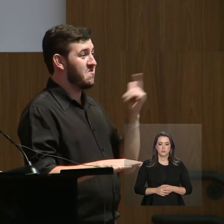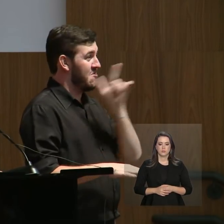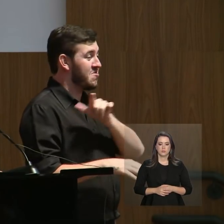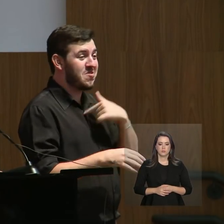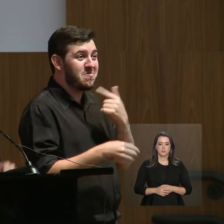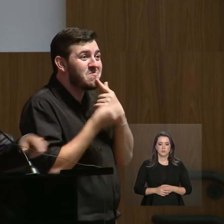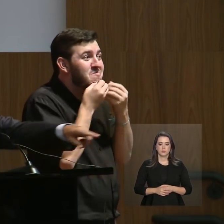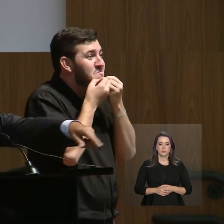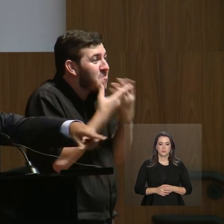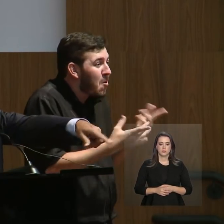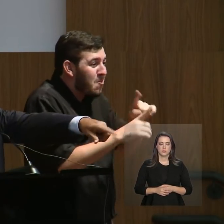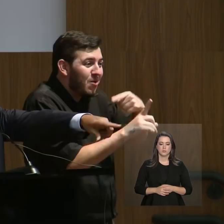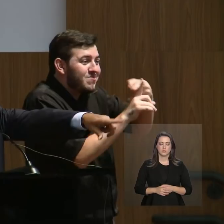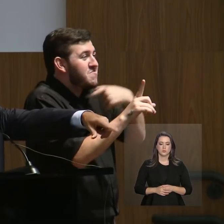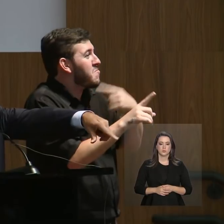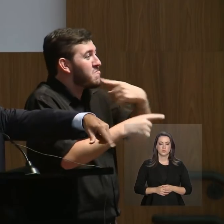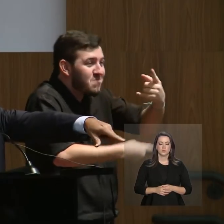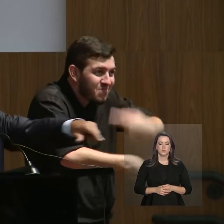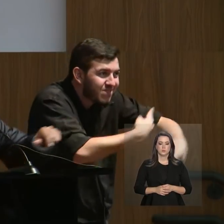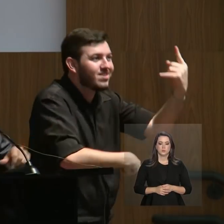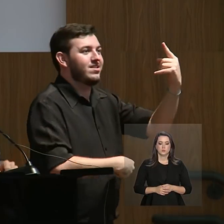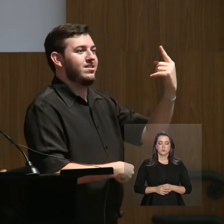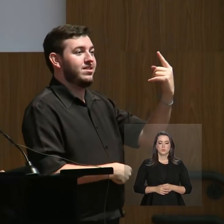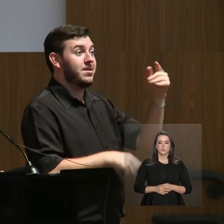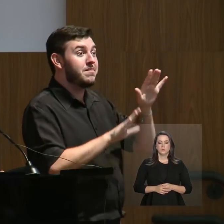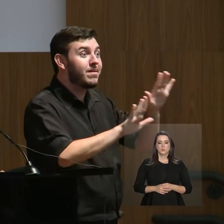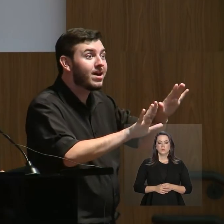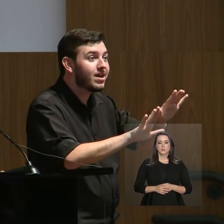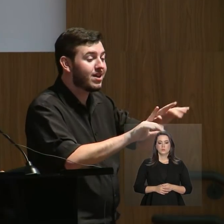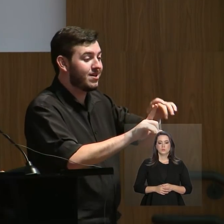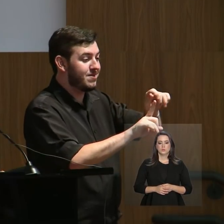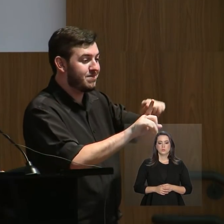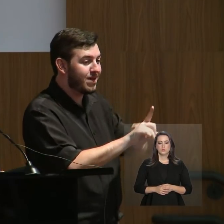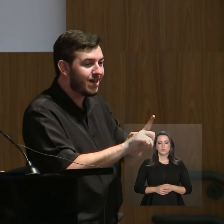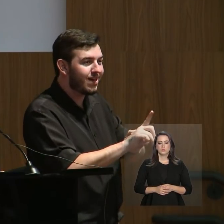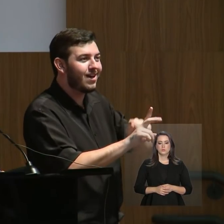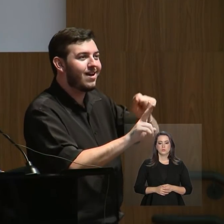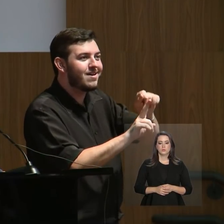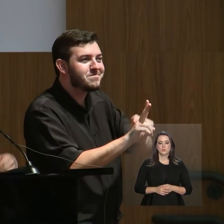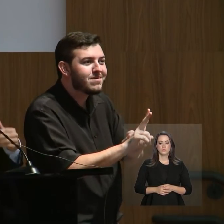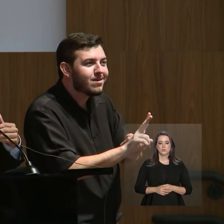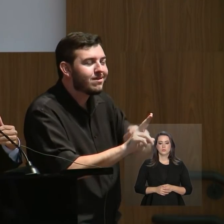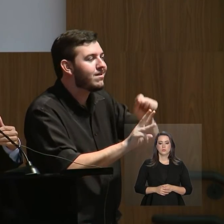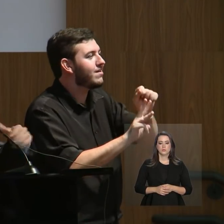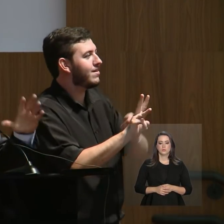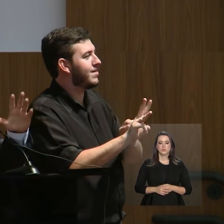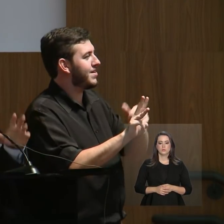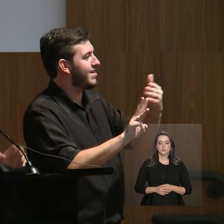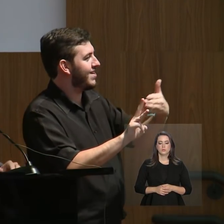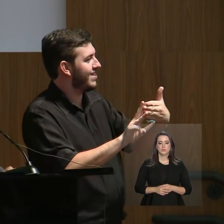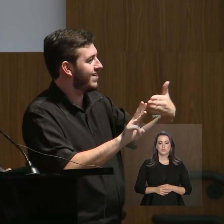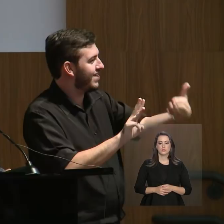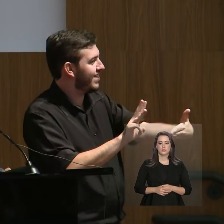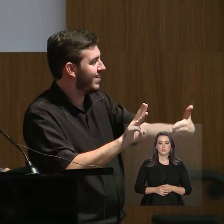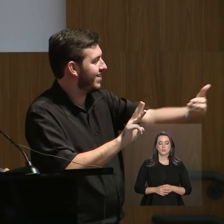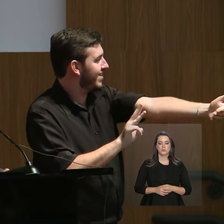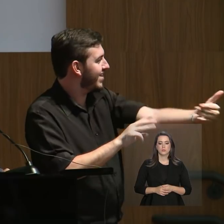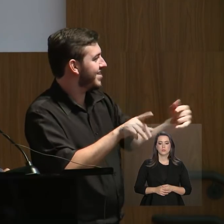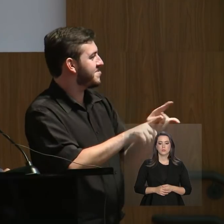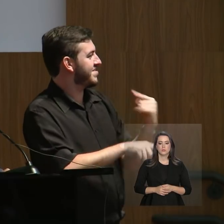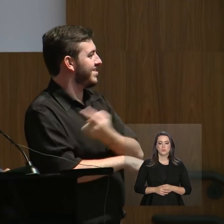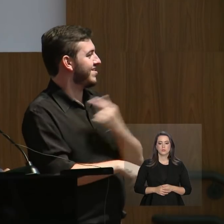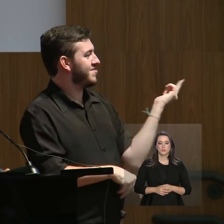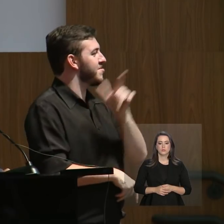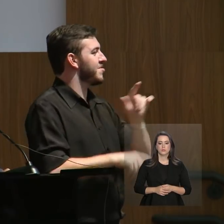enfrentamento, há dois meses, três meses à nossa frente, nós temos dez anos de crescimento